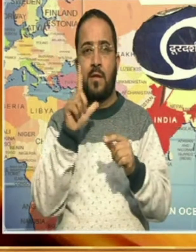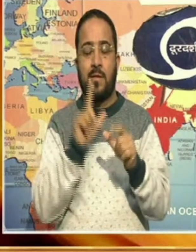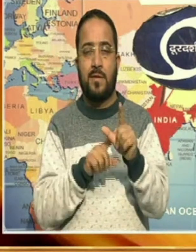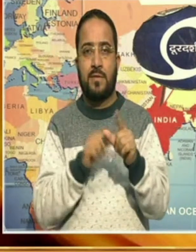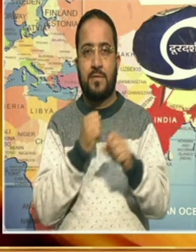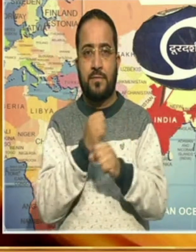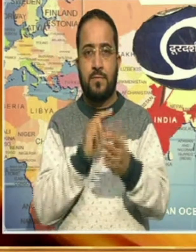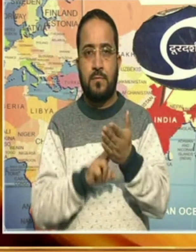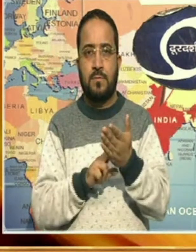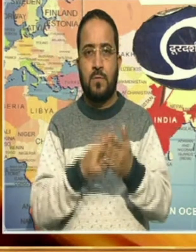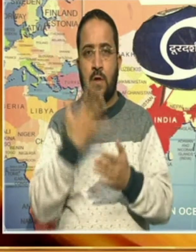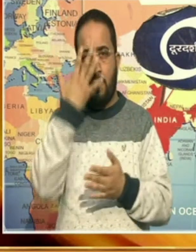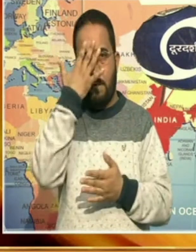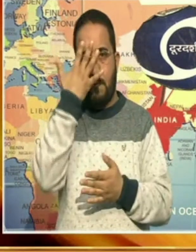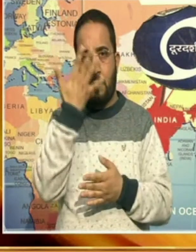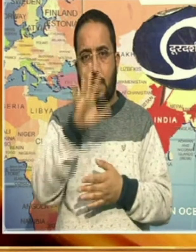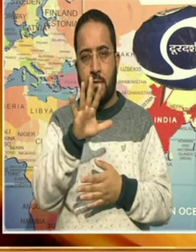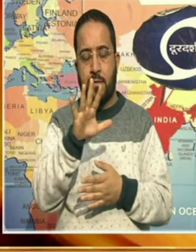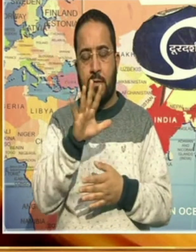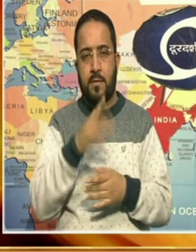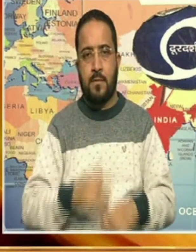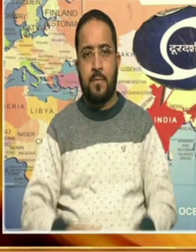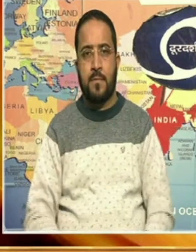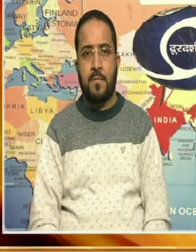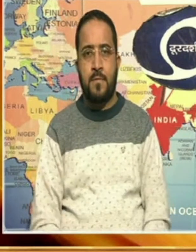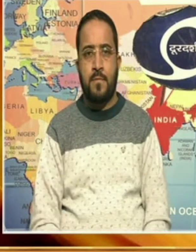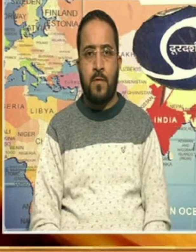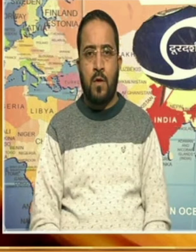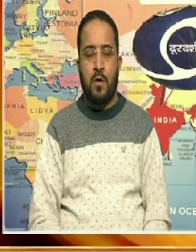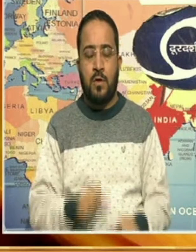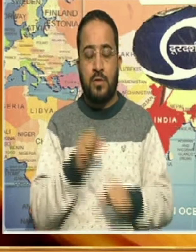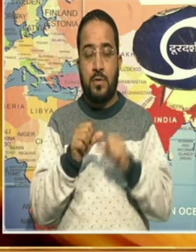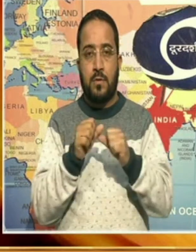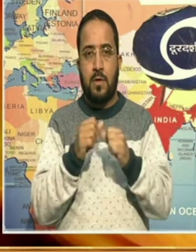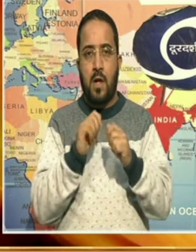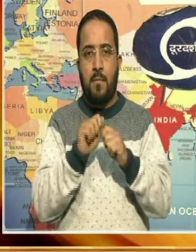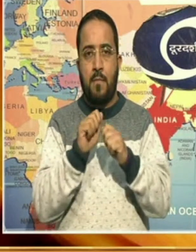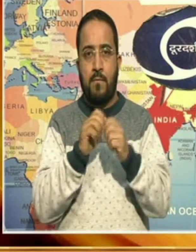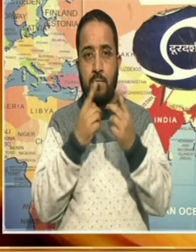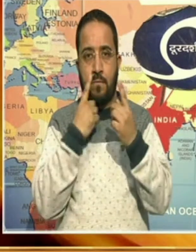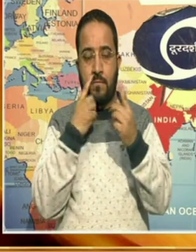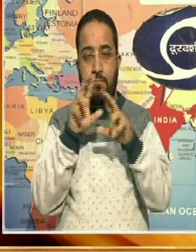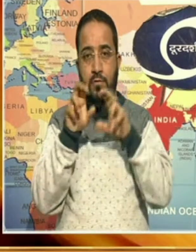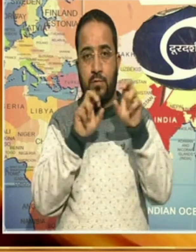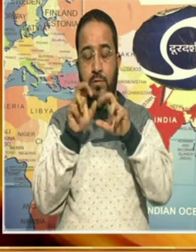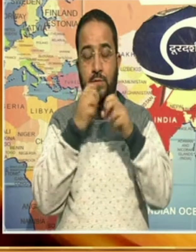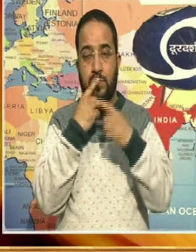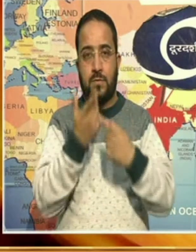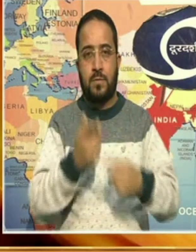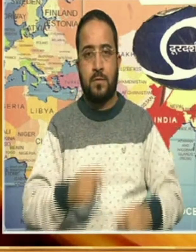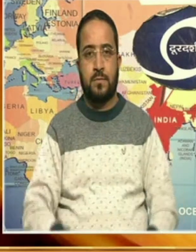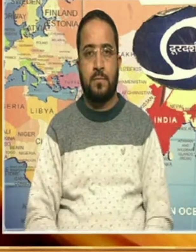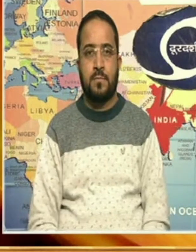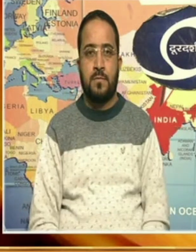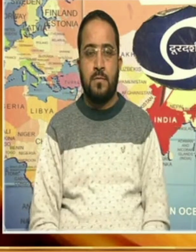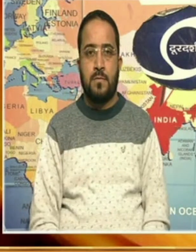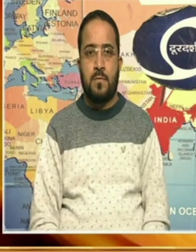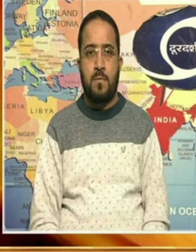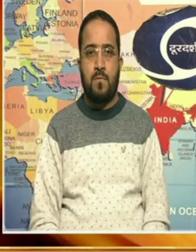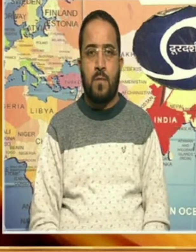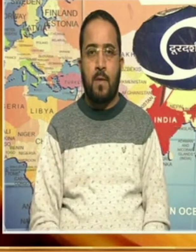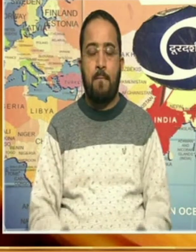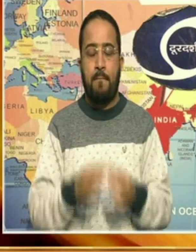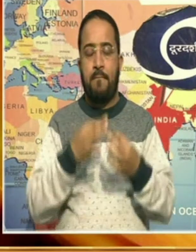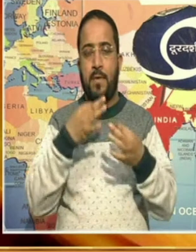پانچوے مرحلے کے لئے تیاریوں کا جائزہ لیا اس موقع